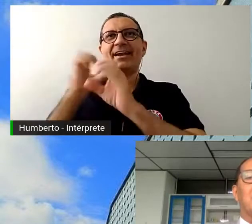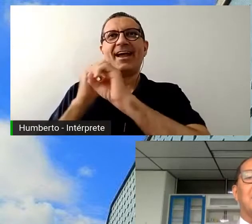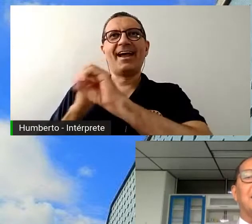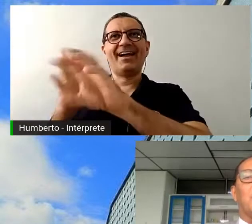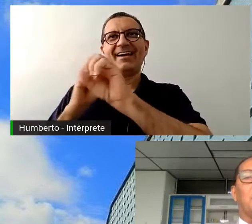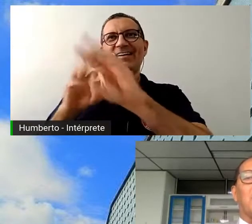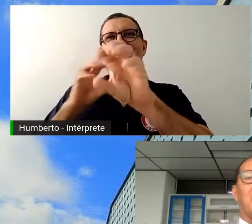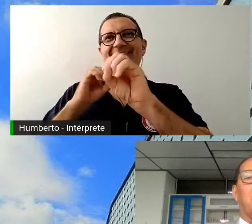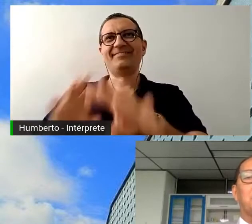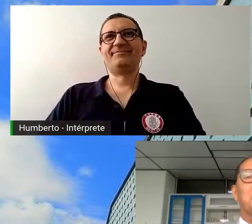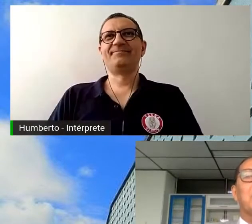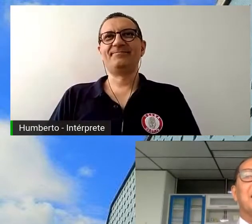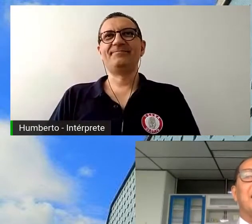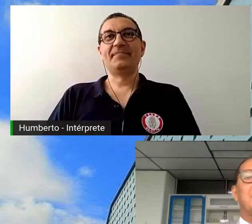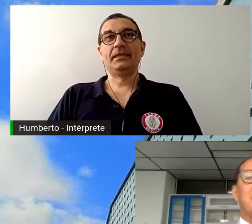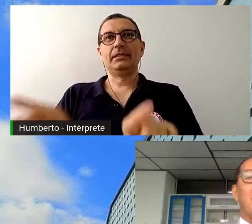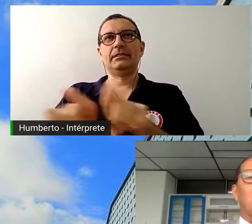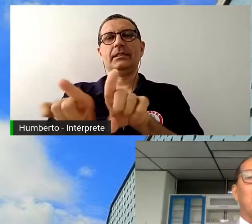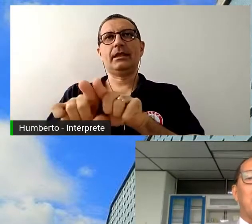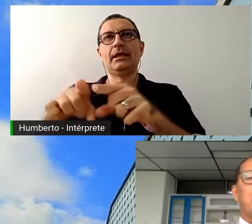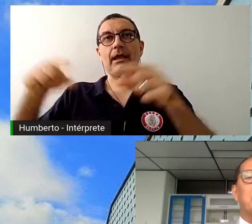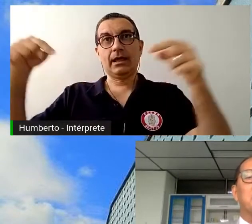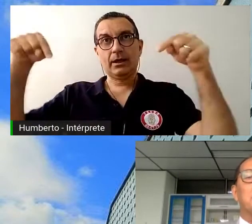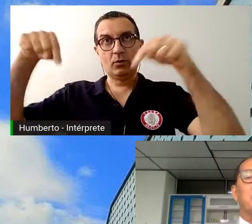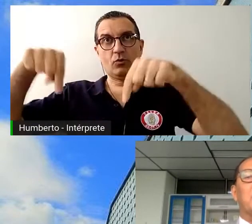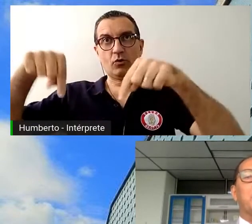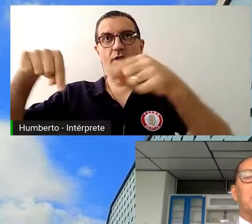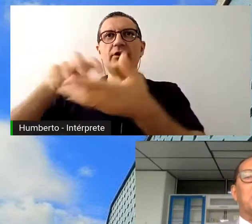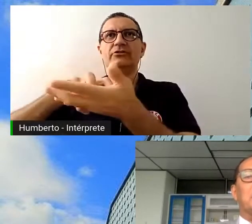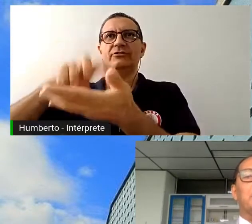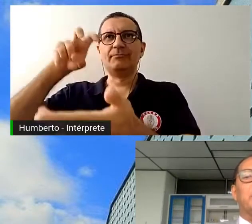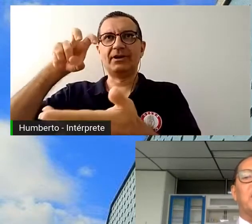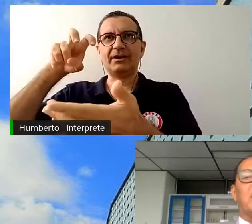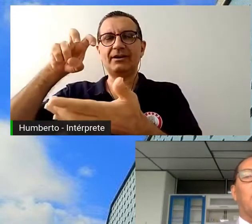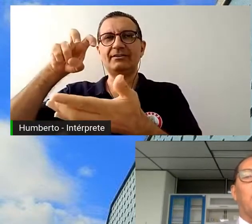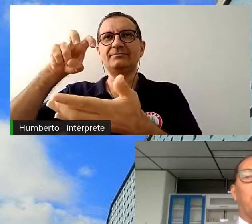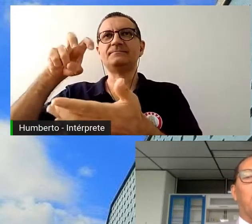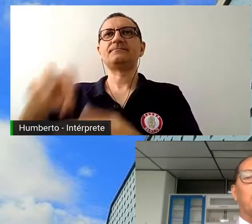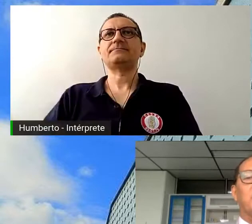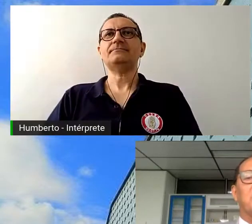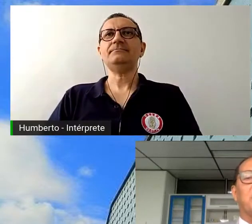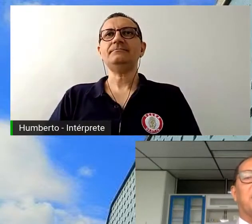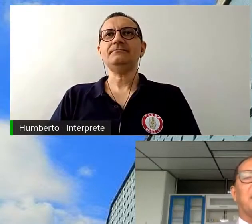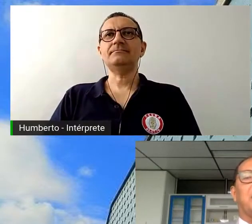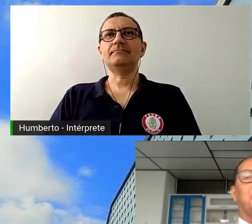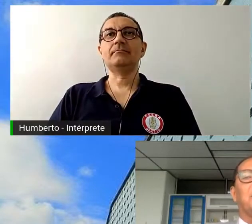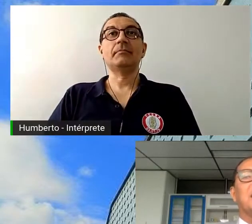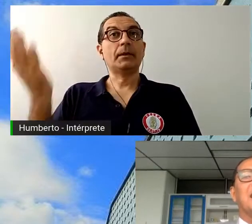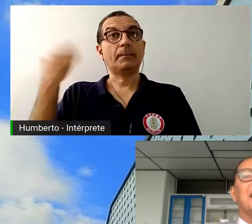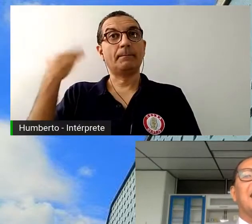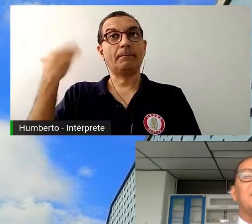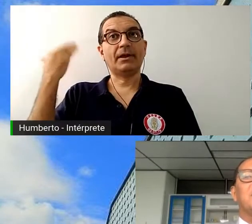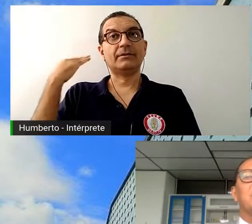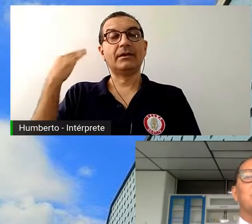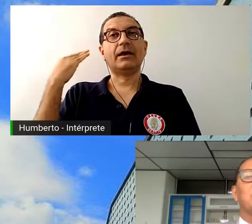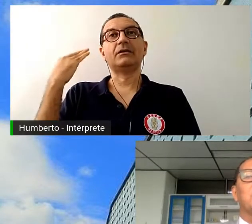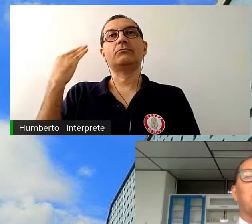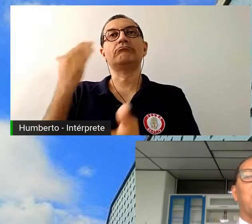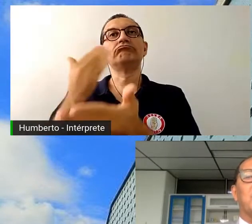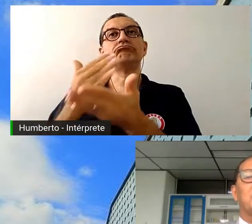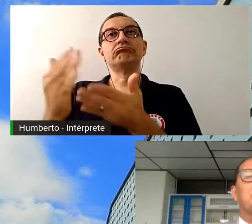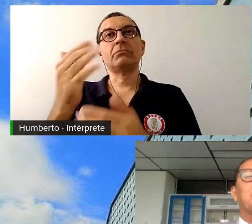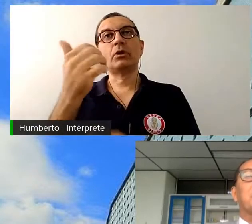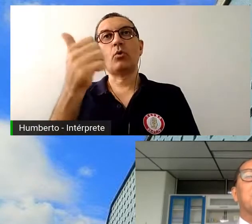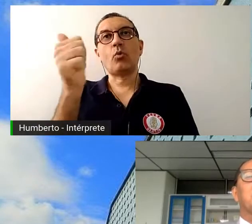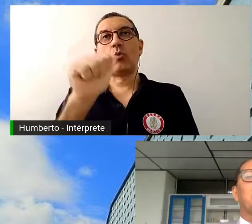de aula inaugural. Essa aula, a princípio, estava programada para o dia 11 de fevereiro, às